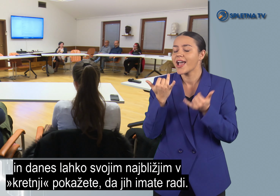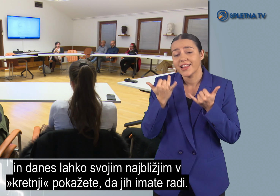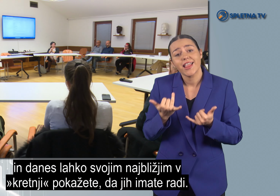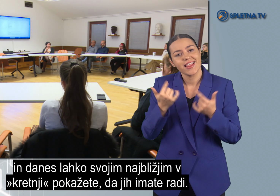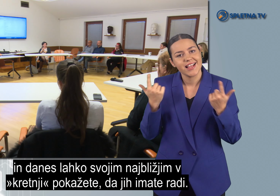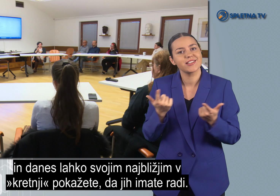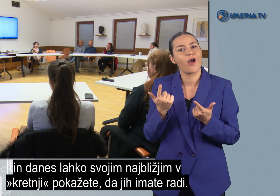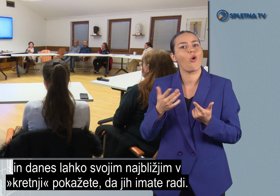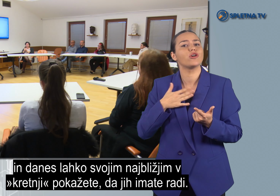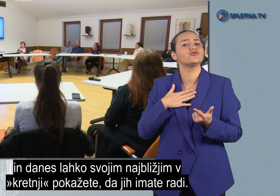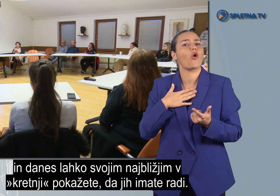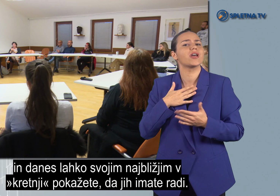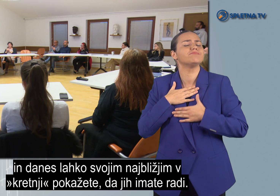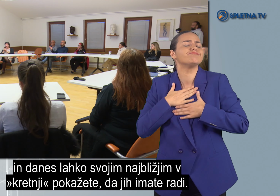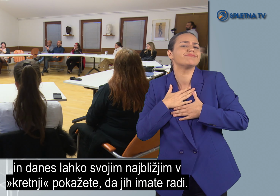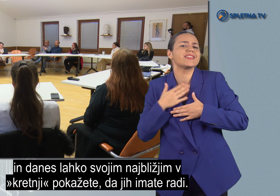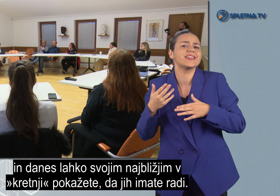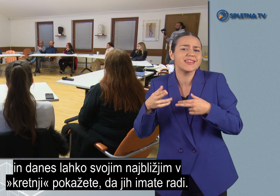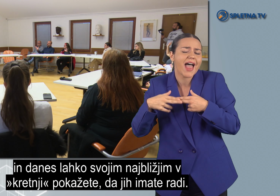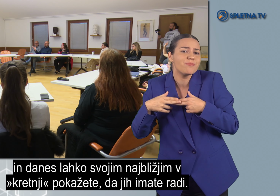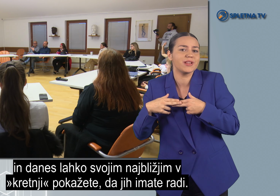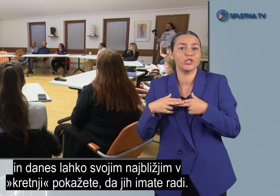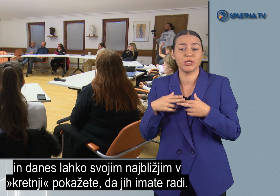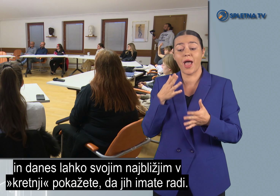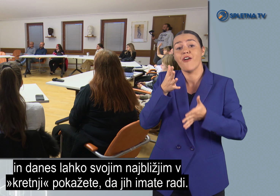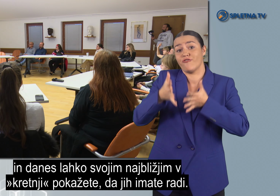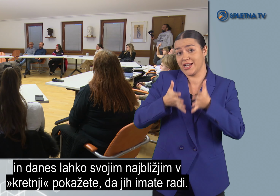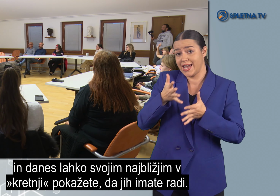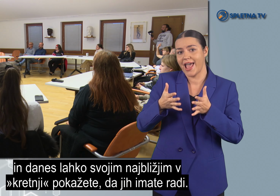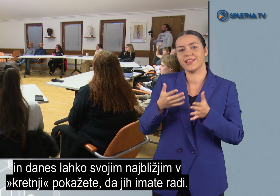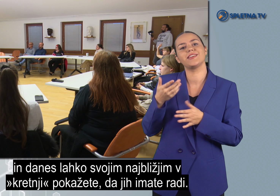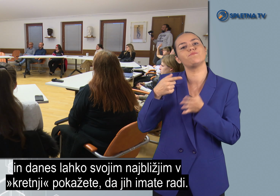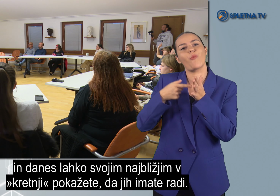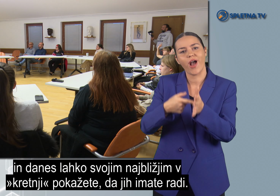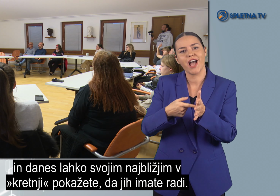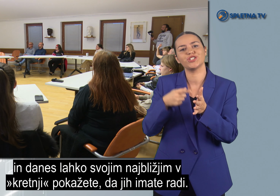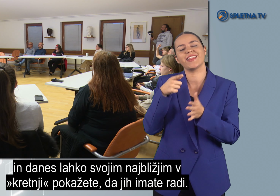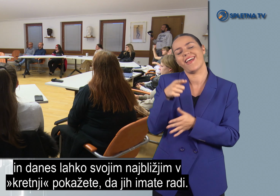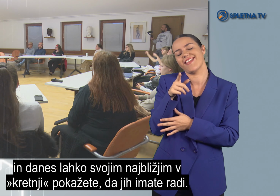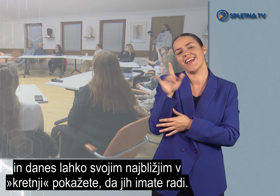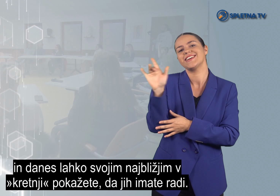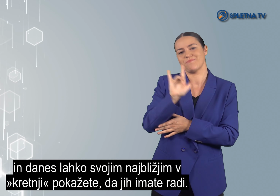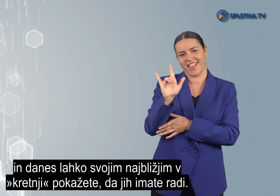danes lahko svojim najbližjim v kretnji pokažete, da jih imate radi.